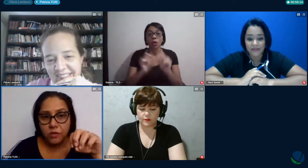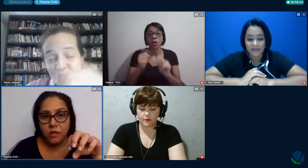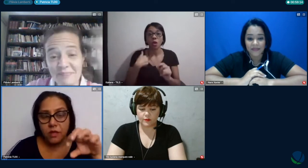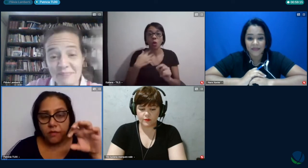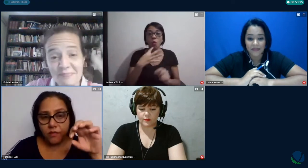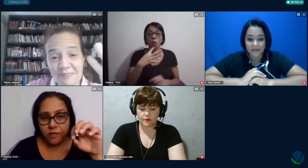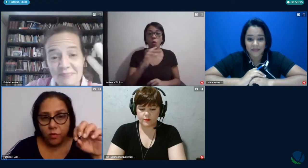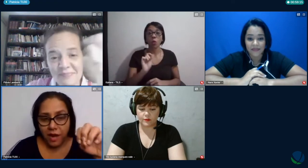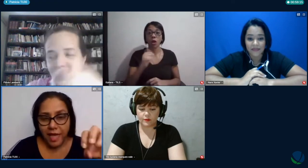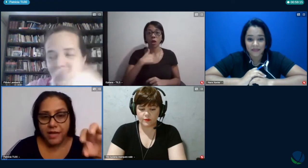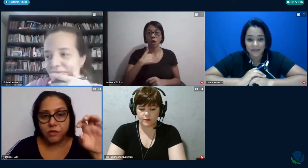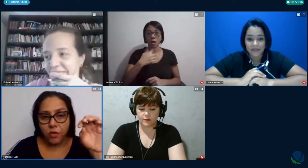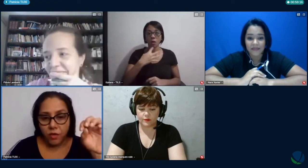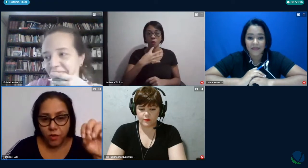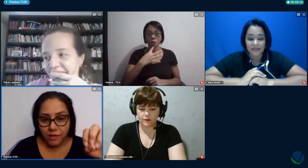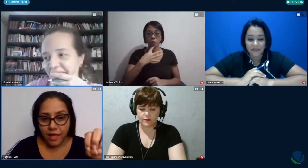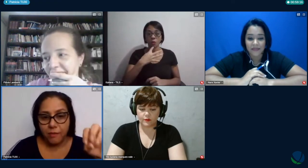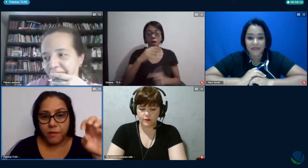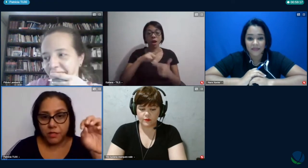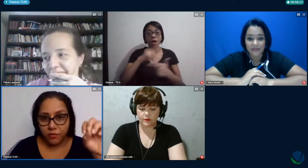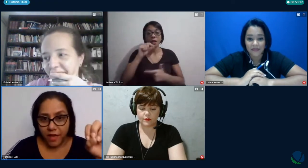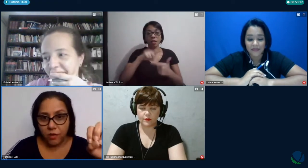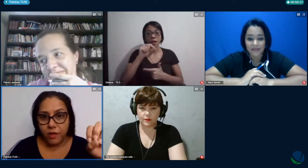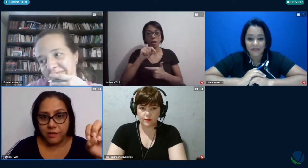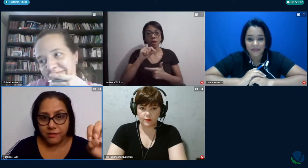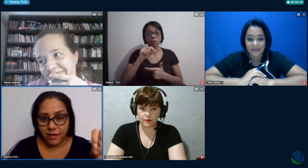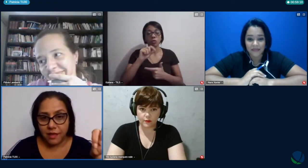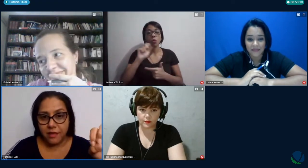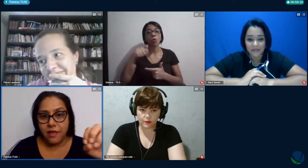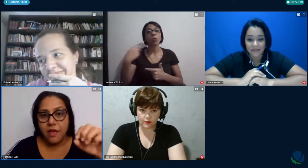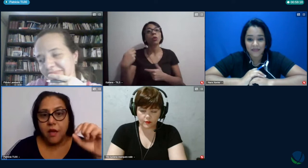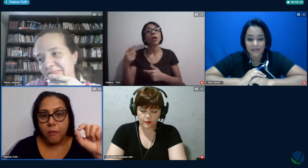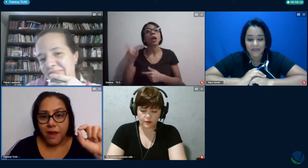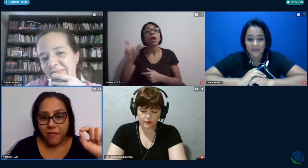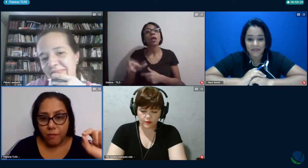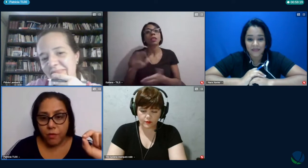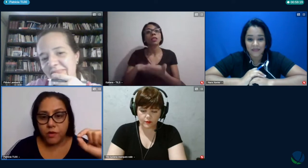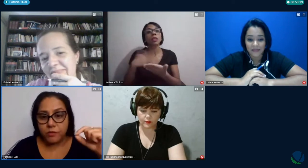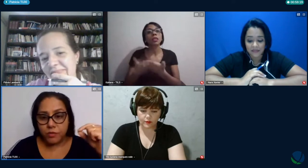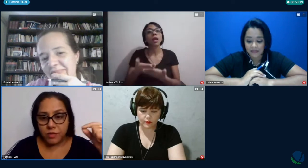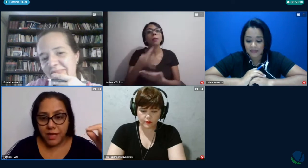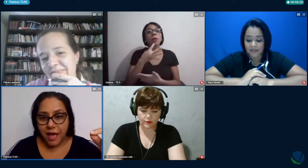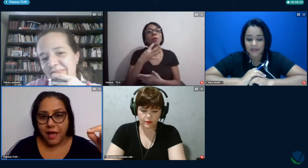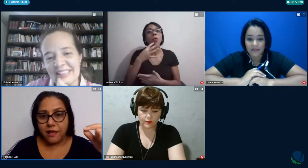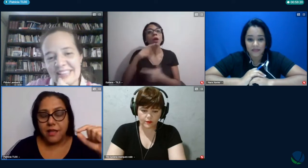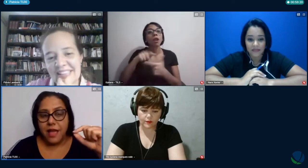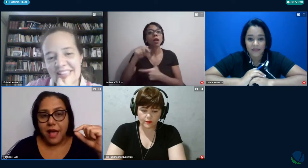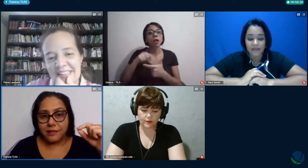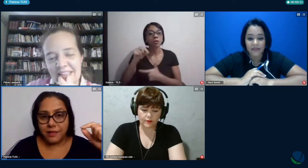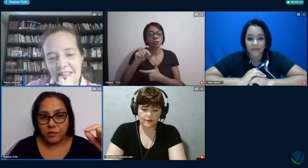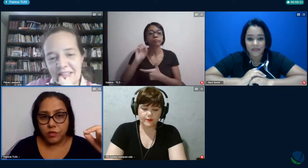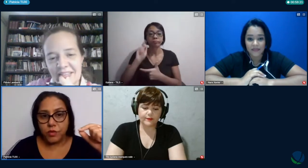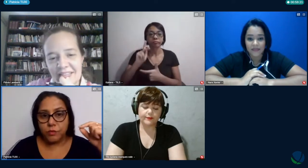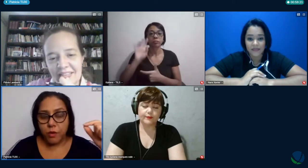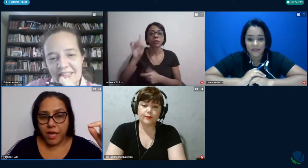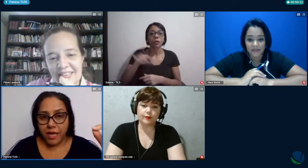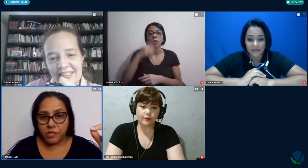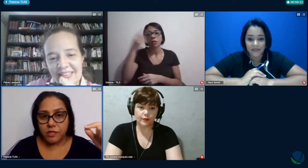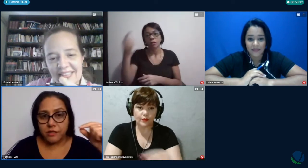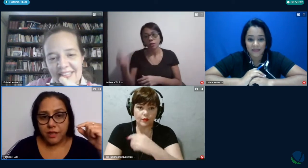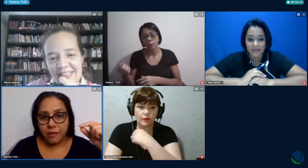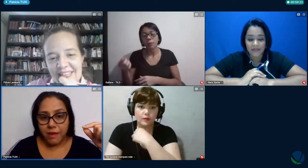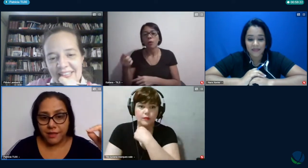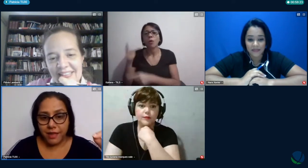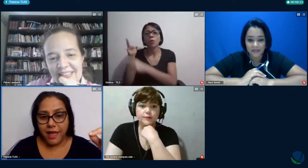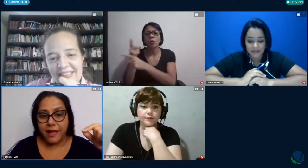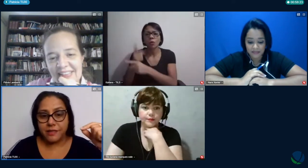conheço, do léxico que o intérprete vai conhecer, para depois buscar as questões